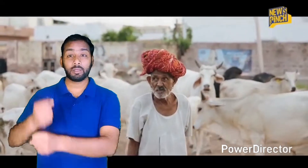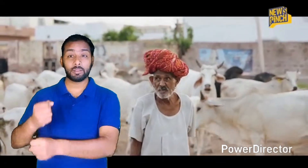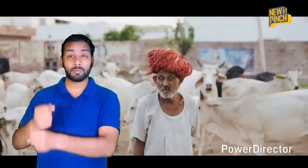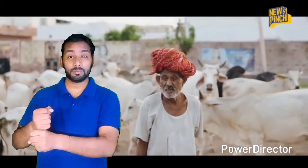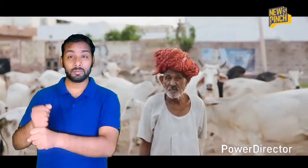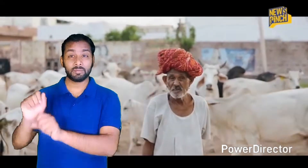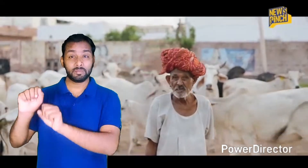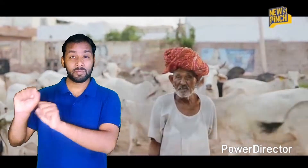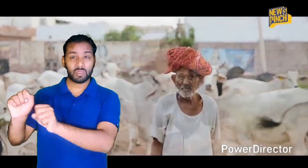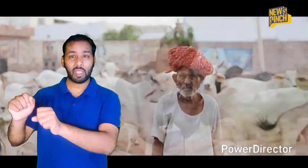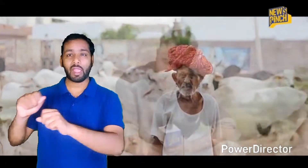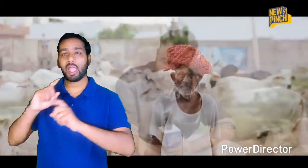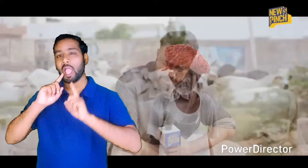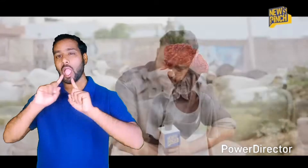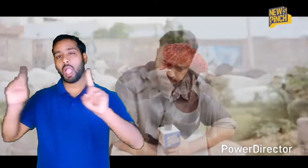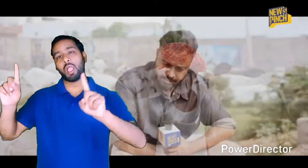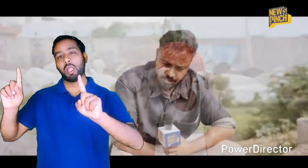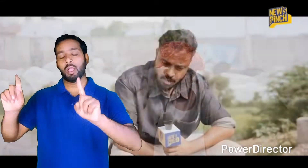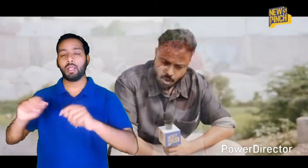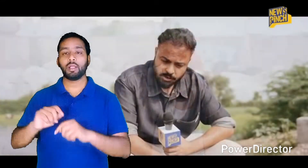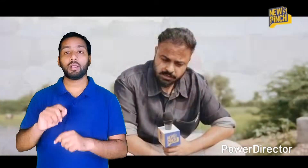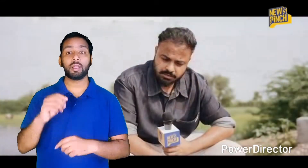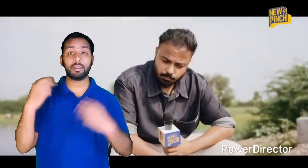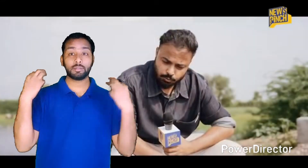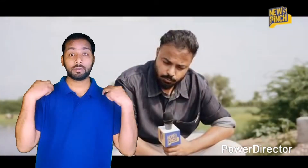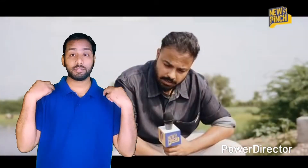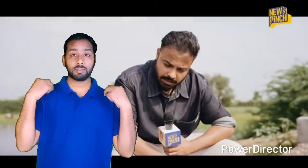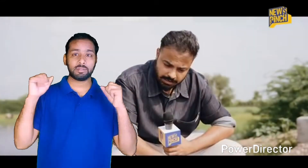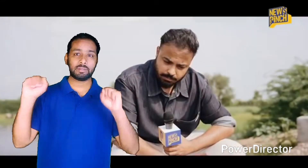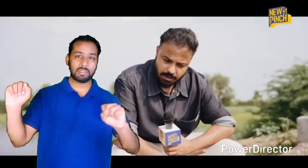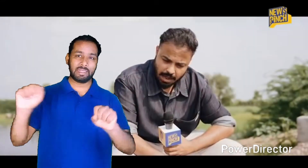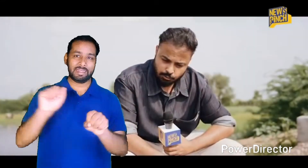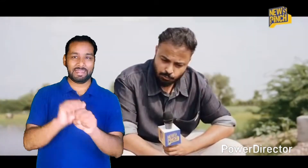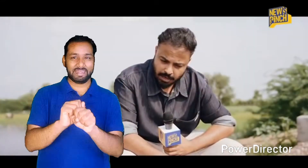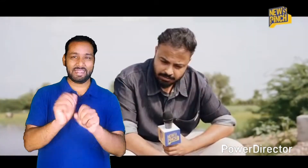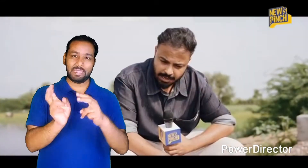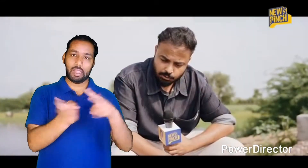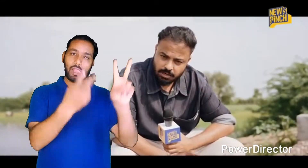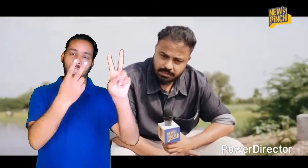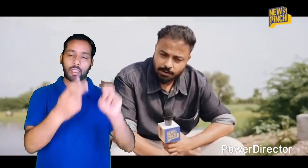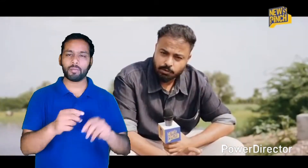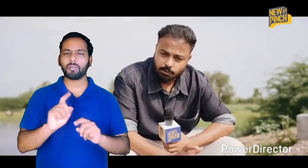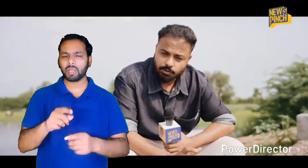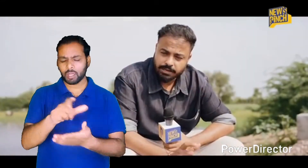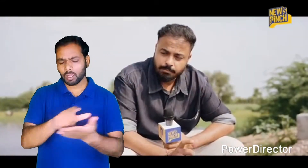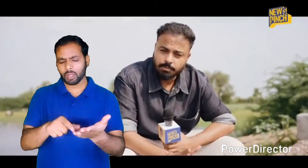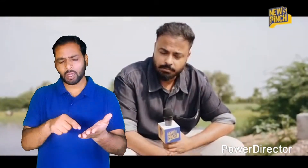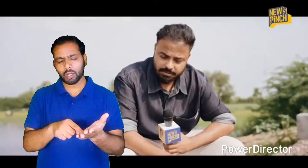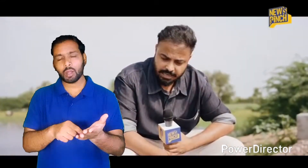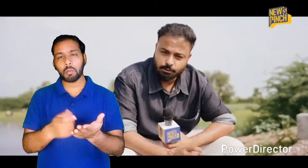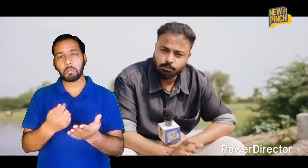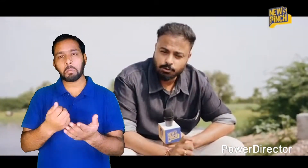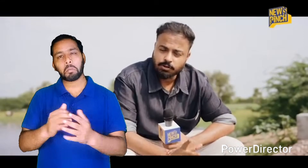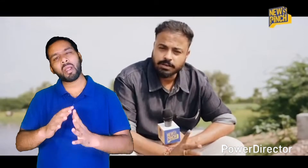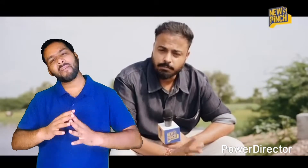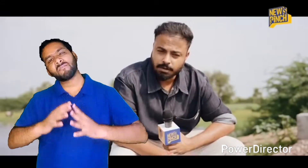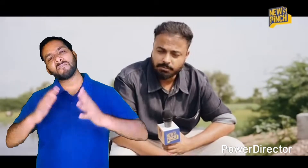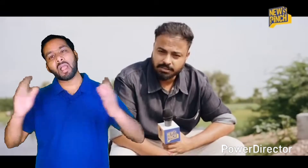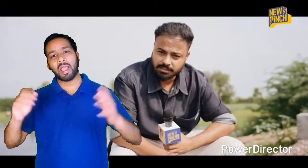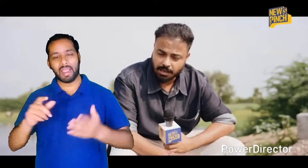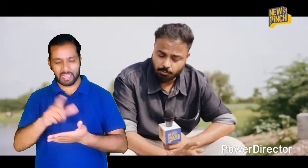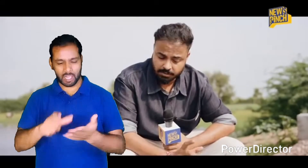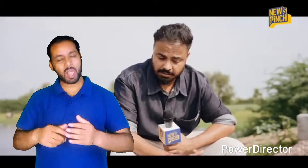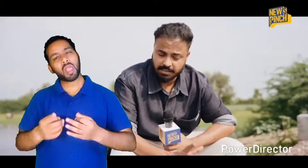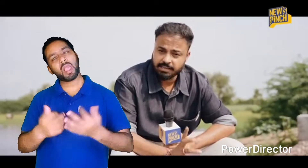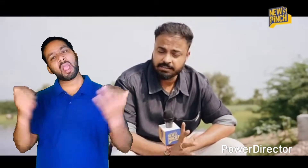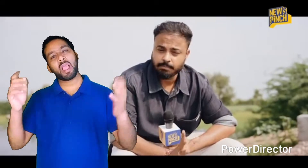अधिकारियों के अपने दावे हैं, नेताओं के अपने वादे हैं, और ये सब कुछ मिलकर जब कागजों पे आता है तो हजारों करोड़ के नंबर में, सैकड़ों करोड़ के नंबर